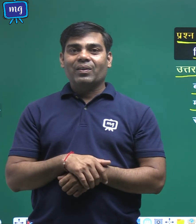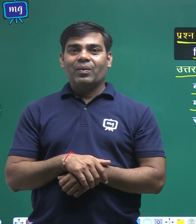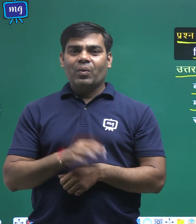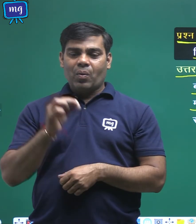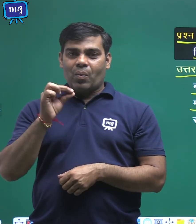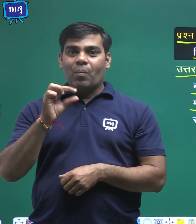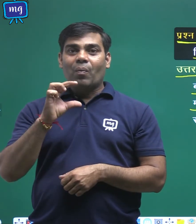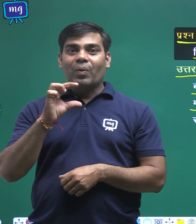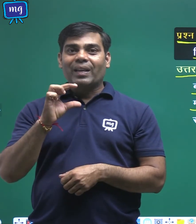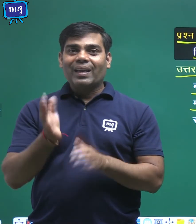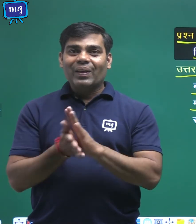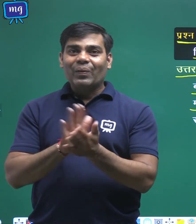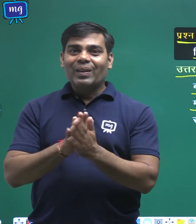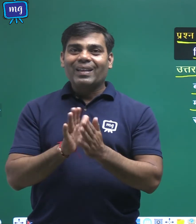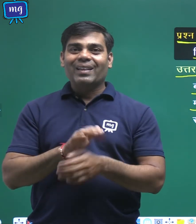मोटी रोटी,